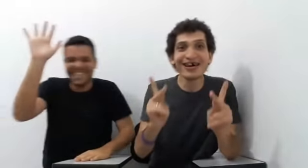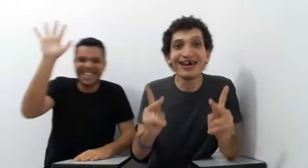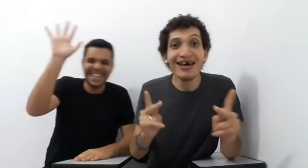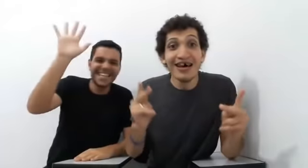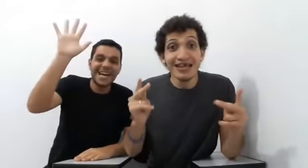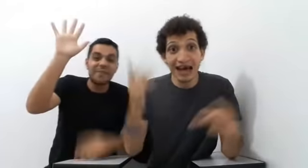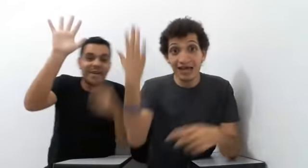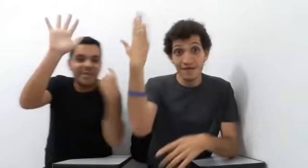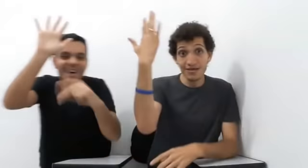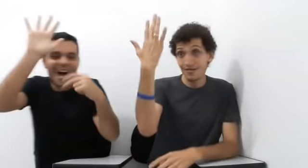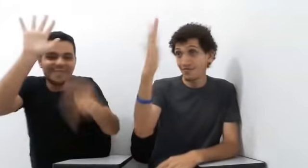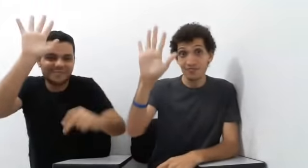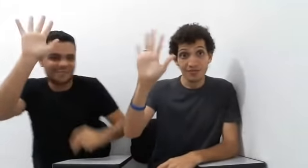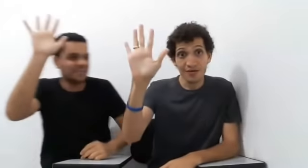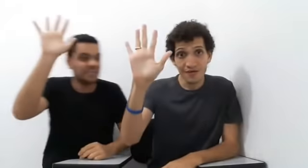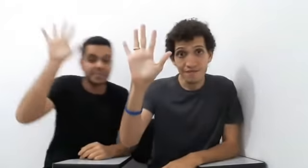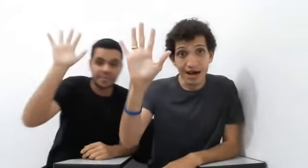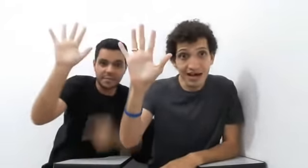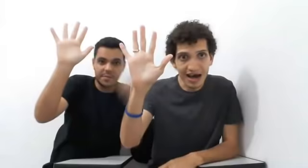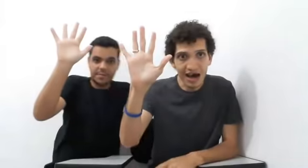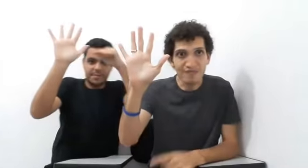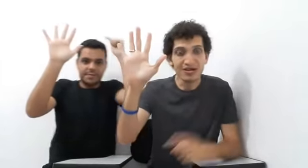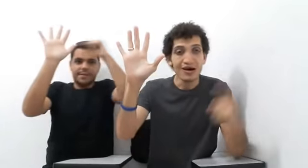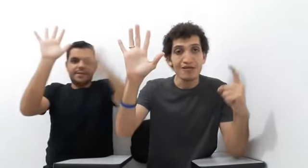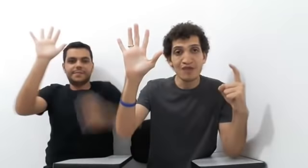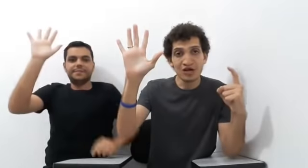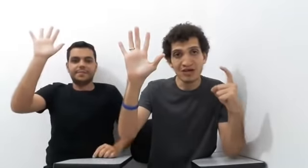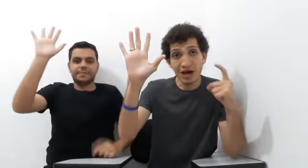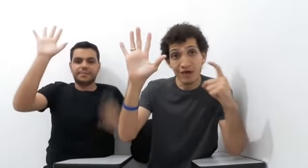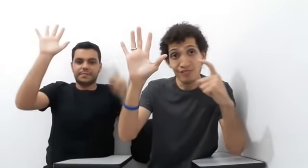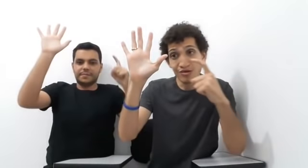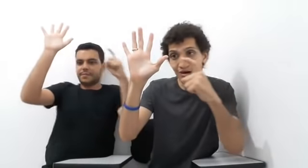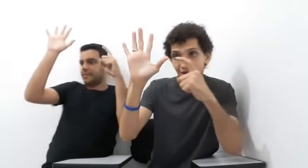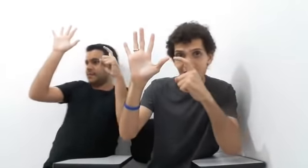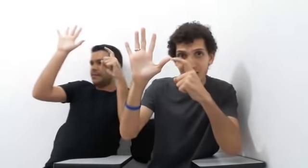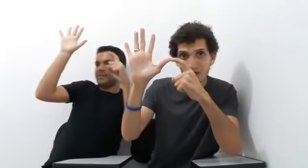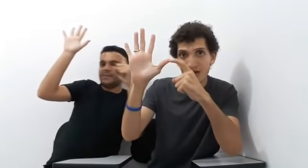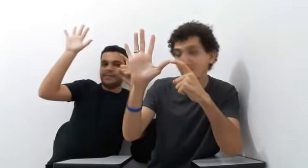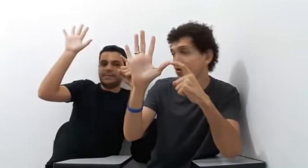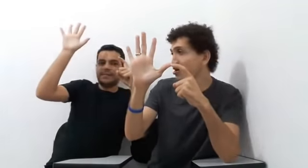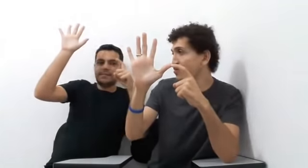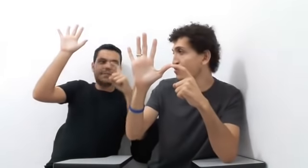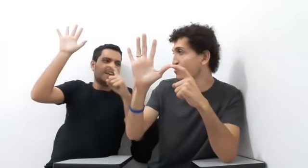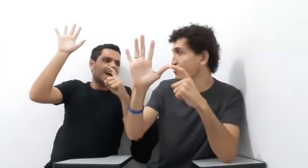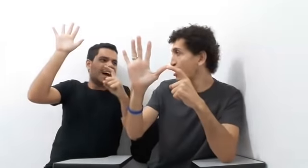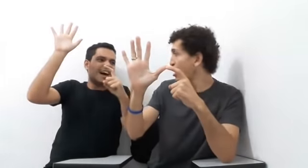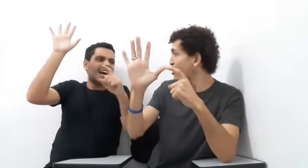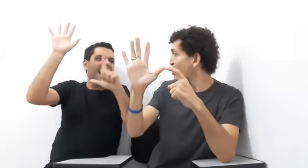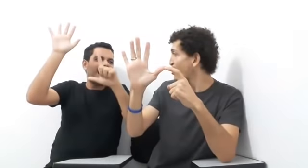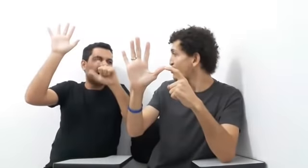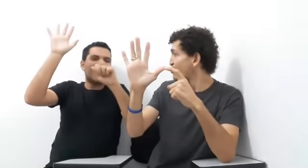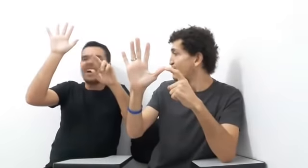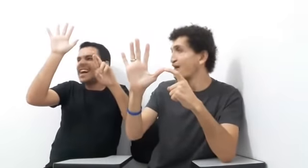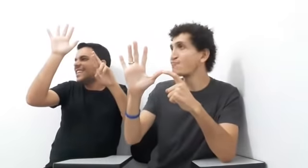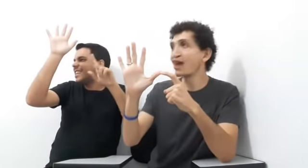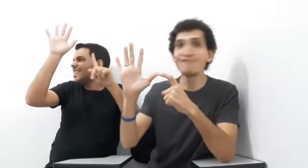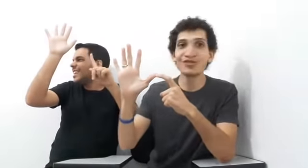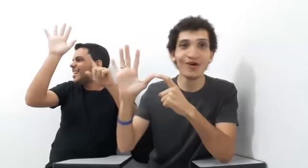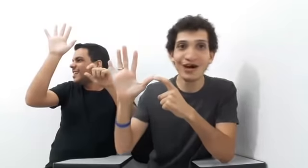Ok? E aí, vamos lá. Faz a árvore. Primeiro a minhota. A minhota não, né? A minhota não